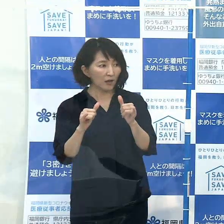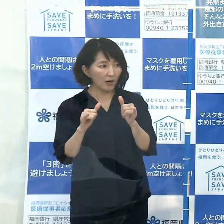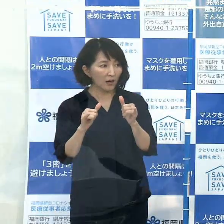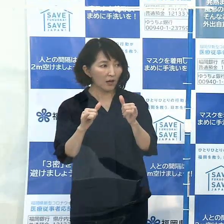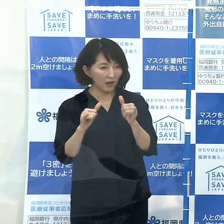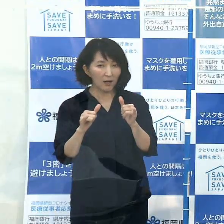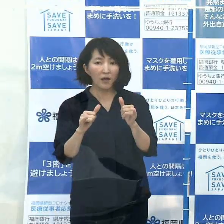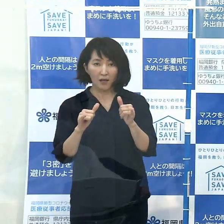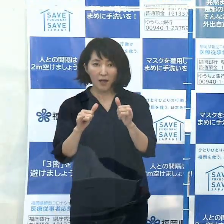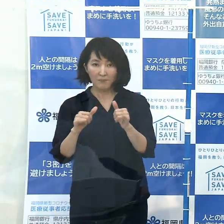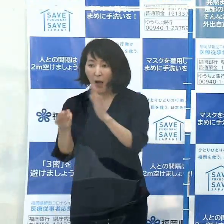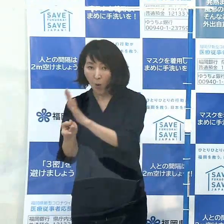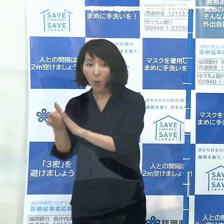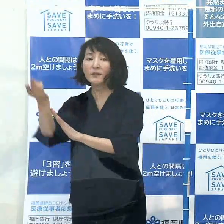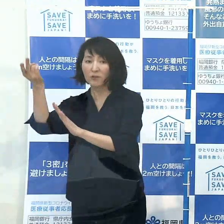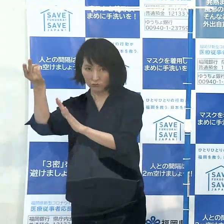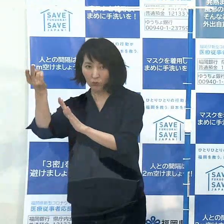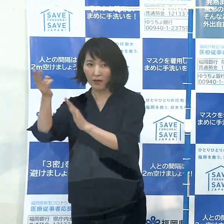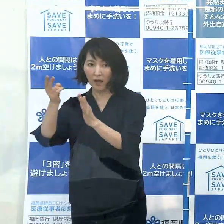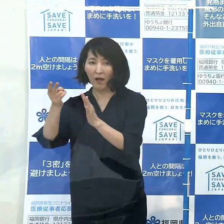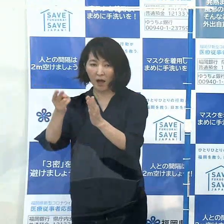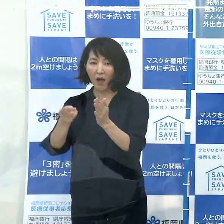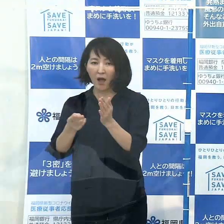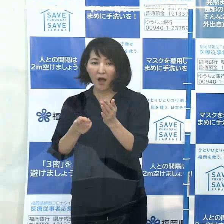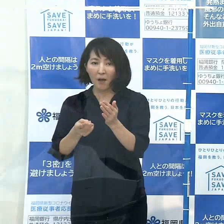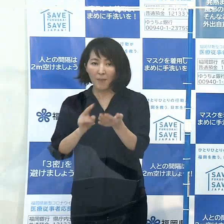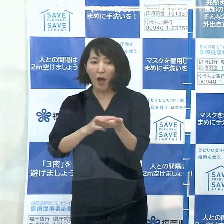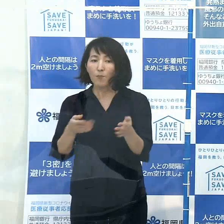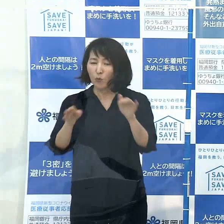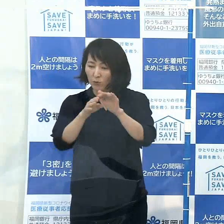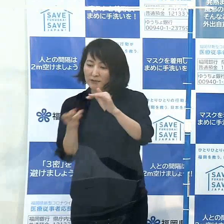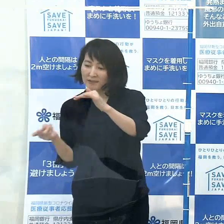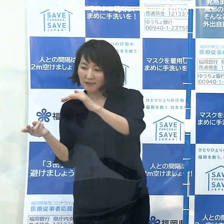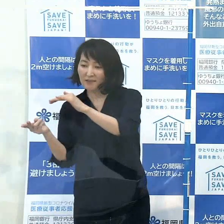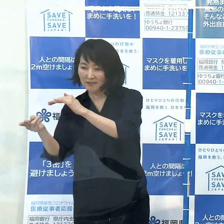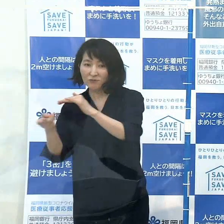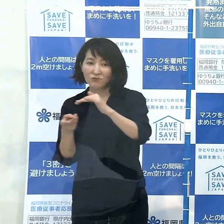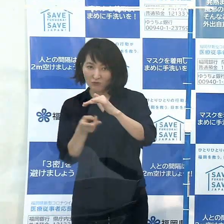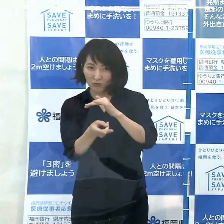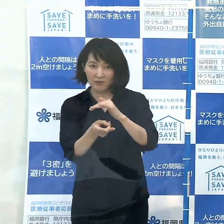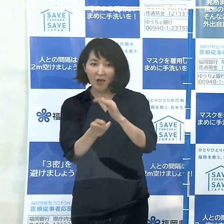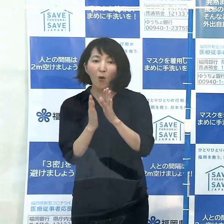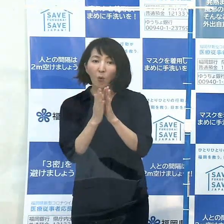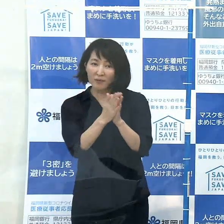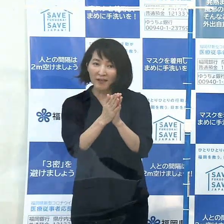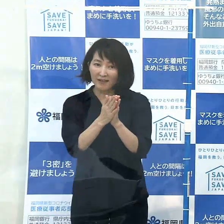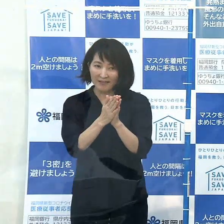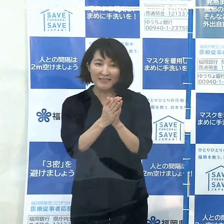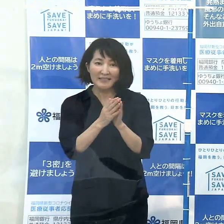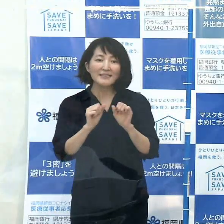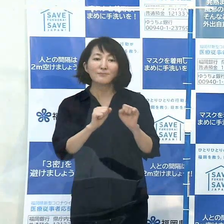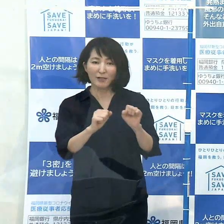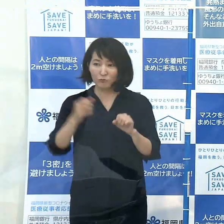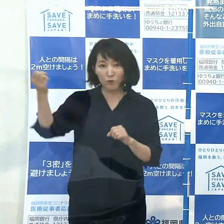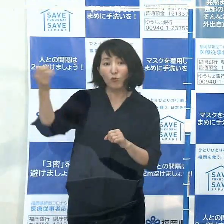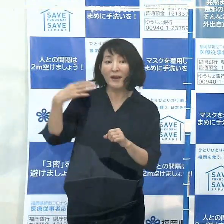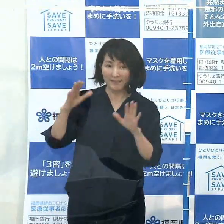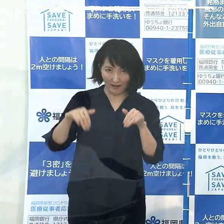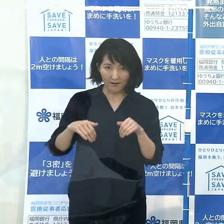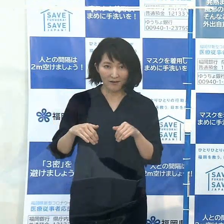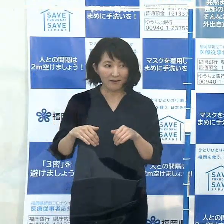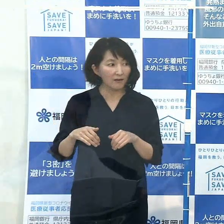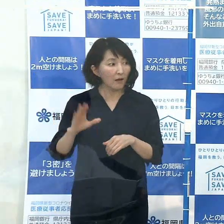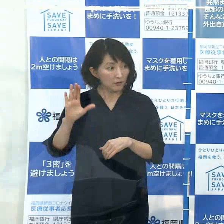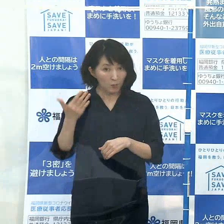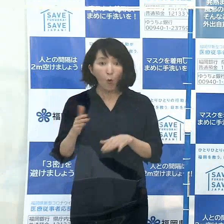その宿泊療養施設に入るなりっていうのをお願いされてましたけれども、今、その宿泊療養のホテル1